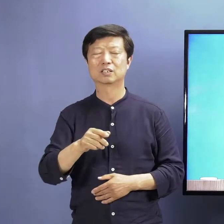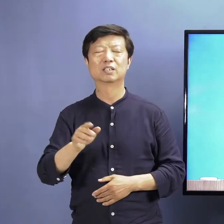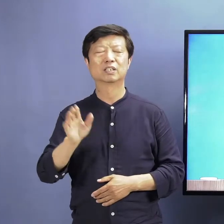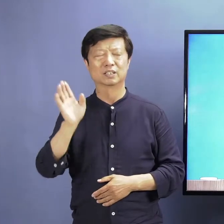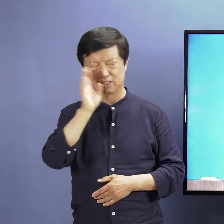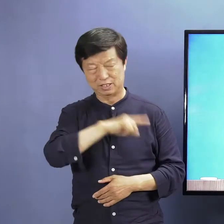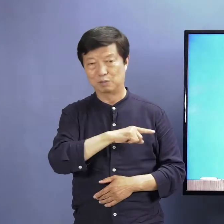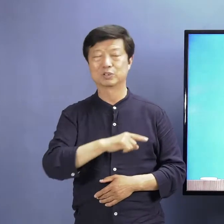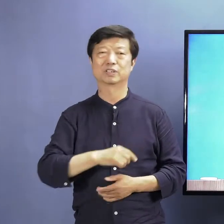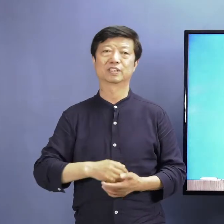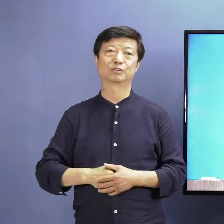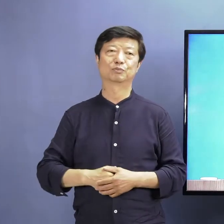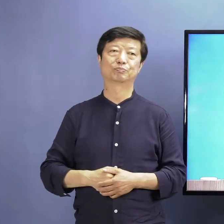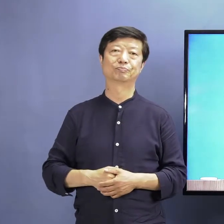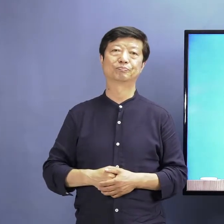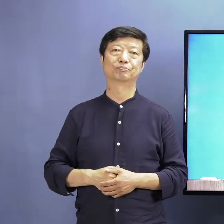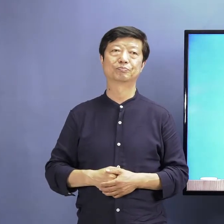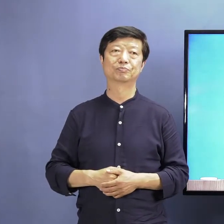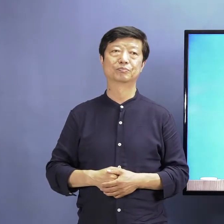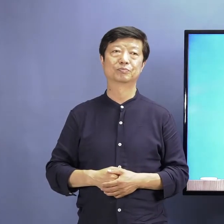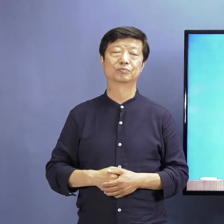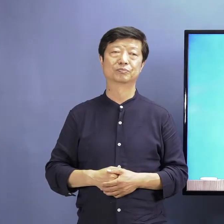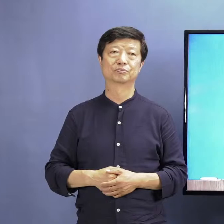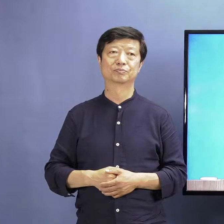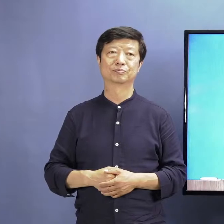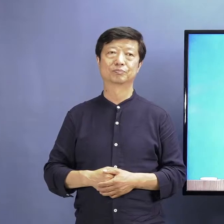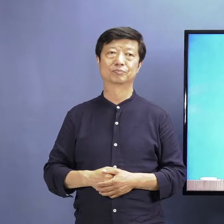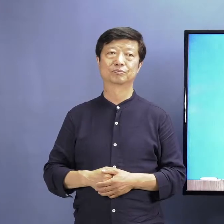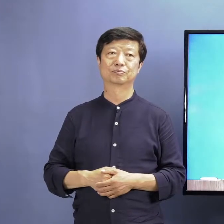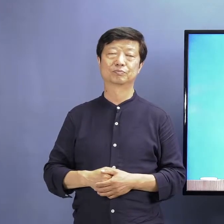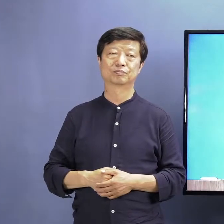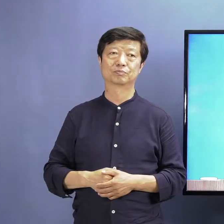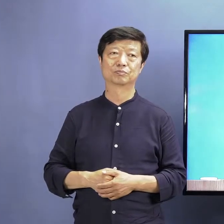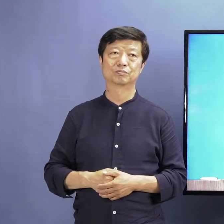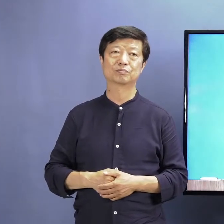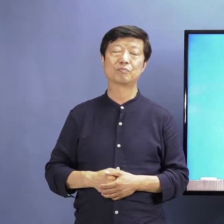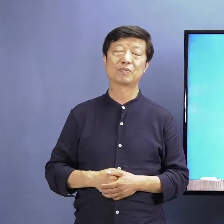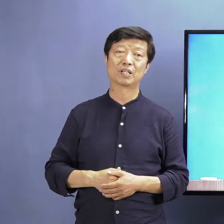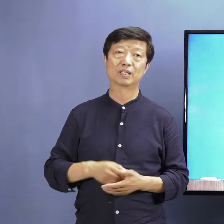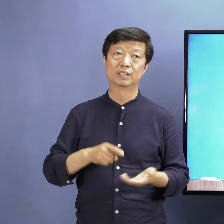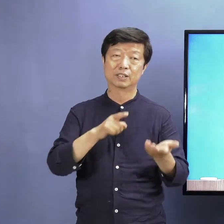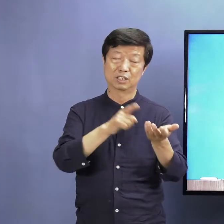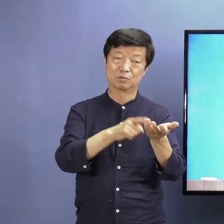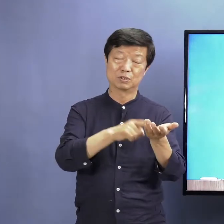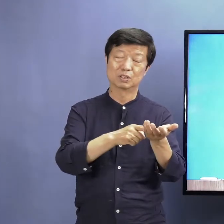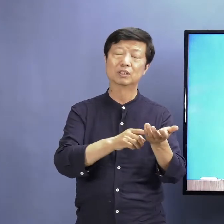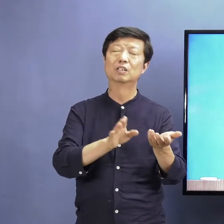그런데 정말 이거는 너무나 가련한 거예요.